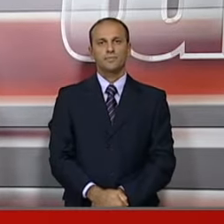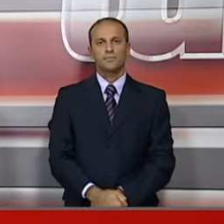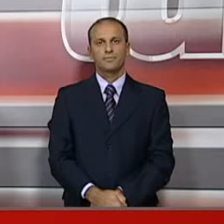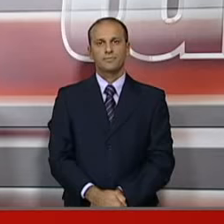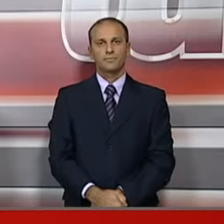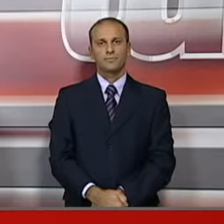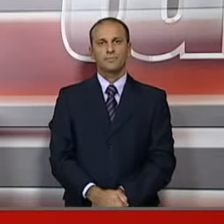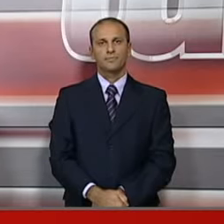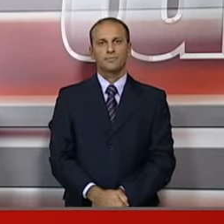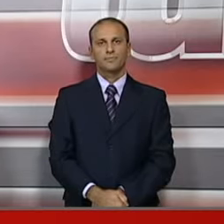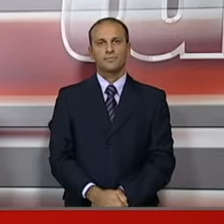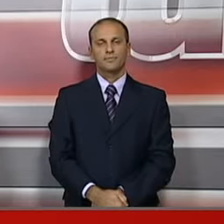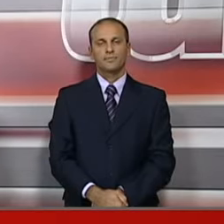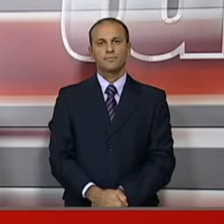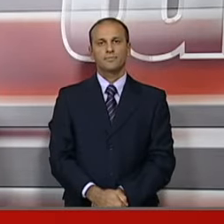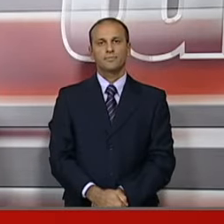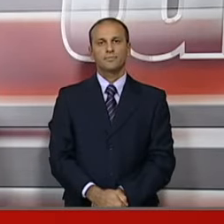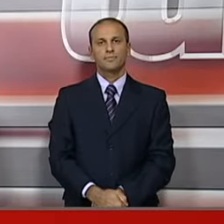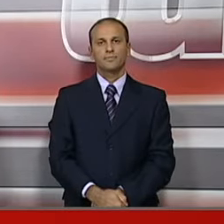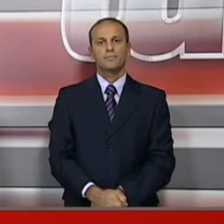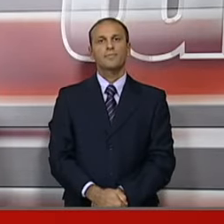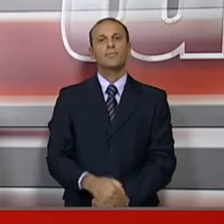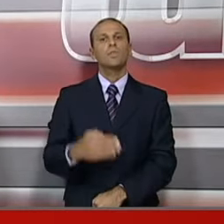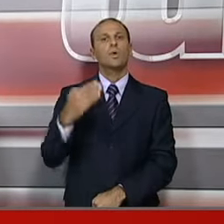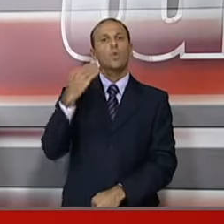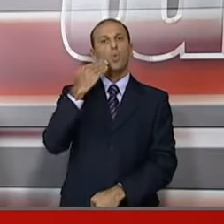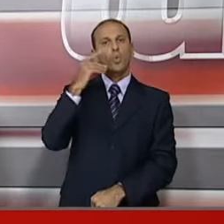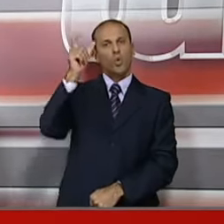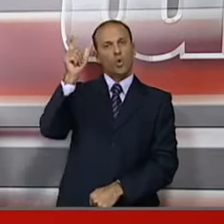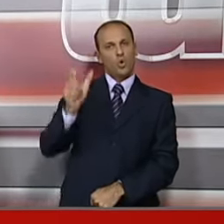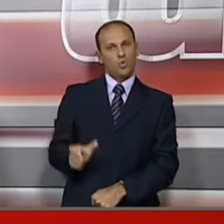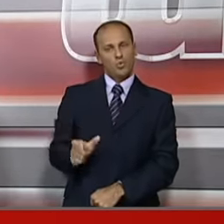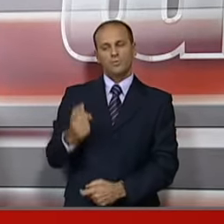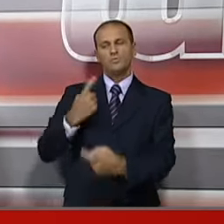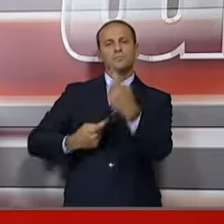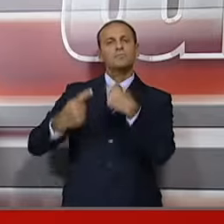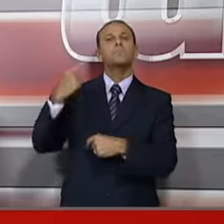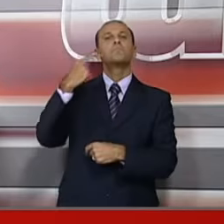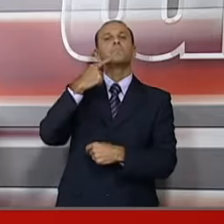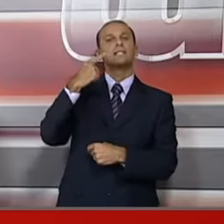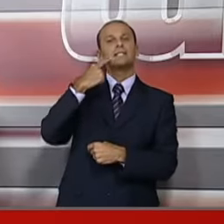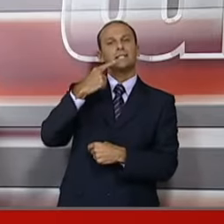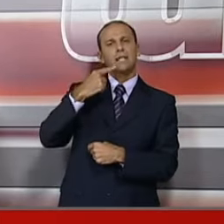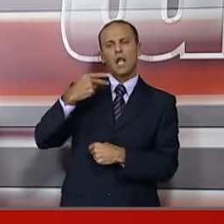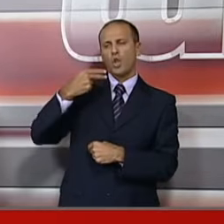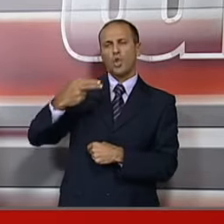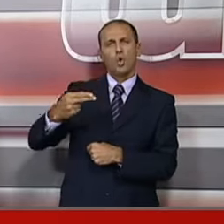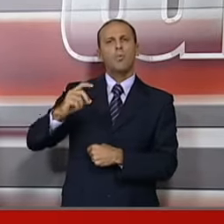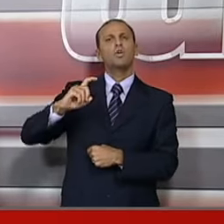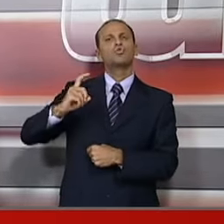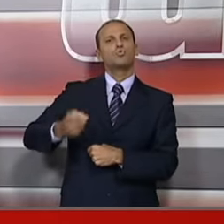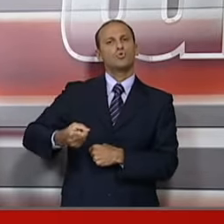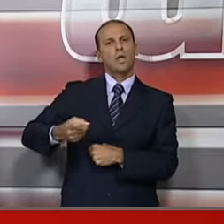circolazione i carabinieri hanno arrestato Il 2enne Messinese